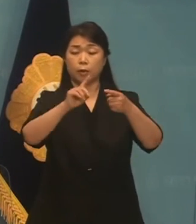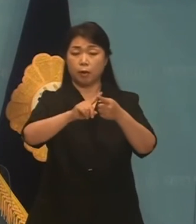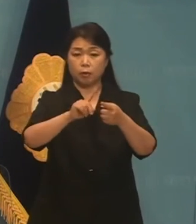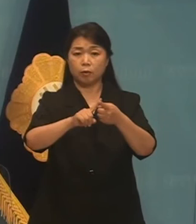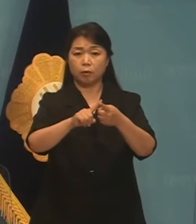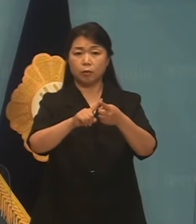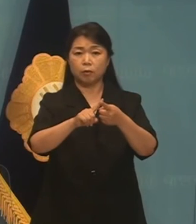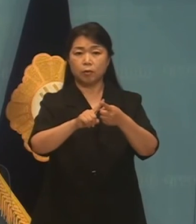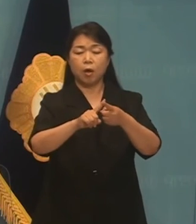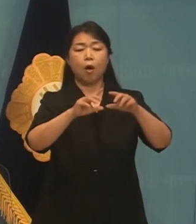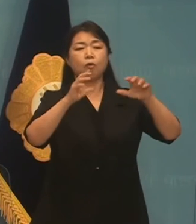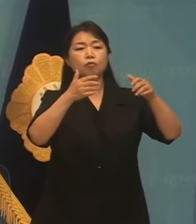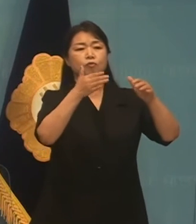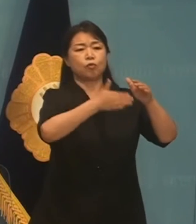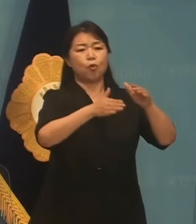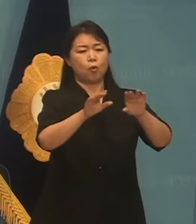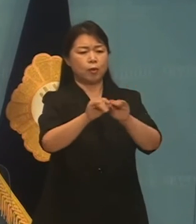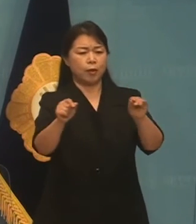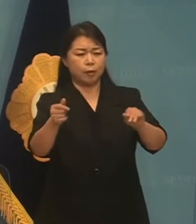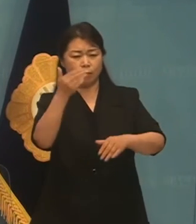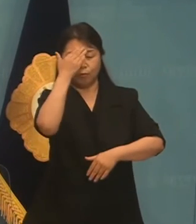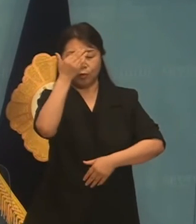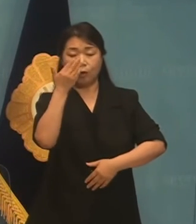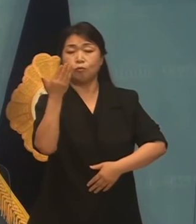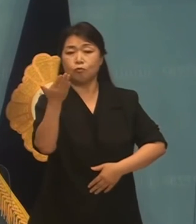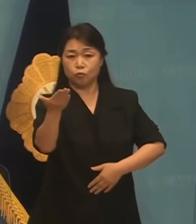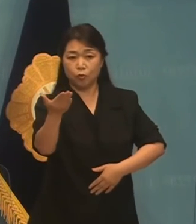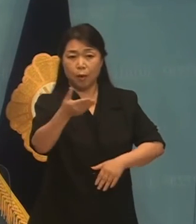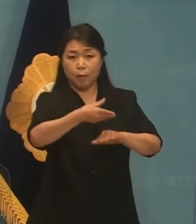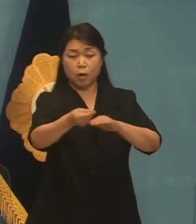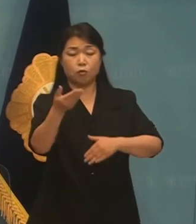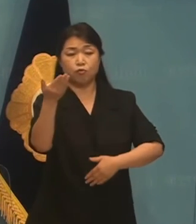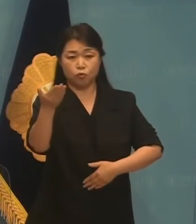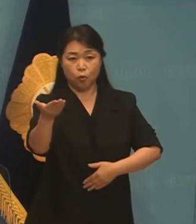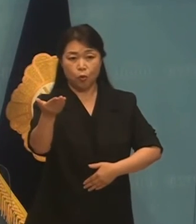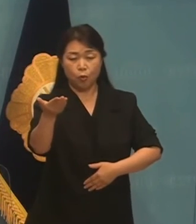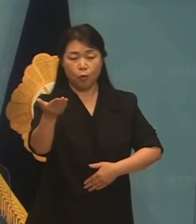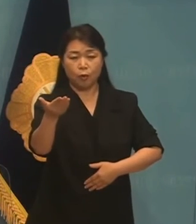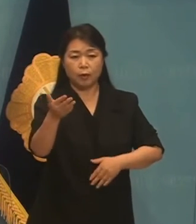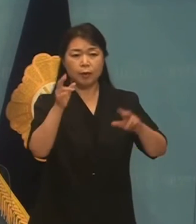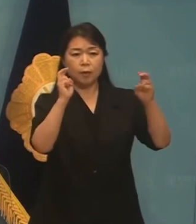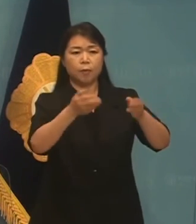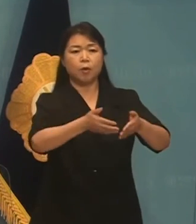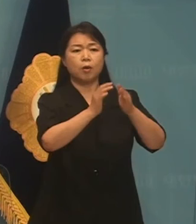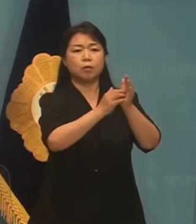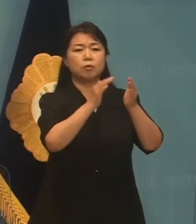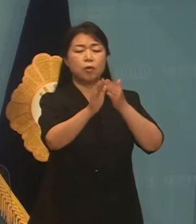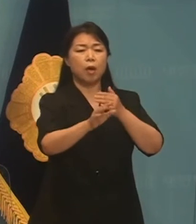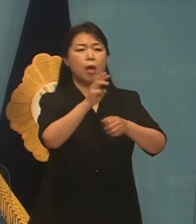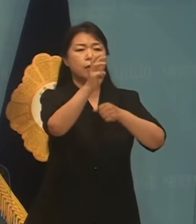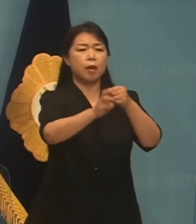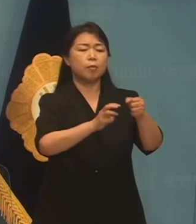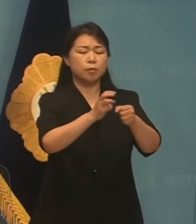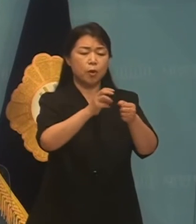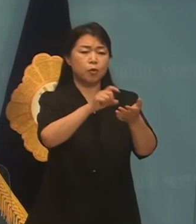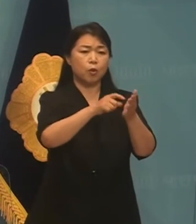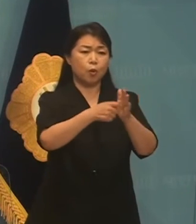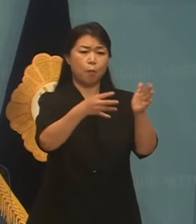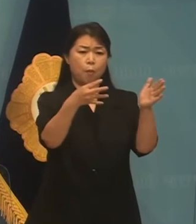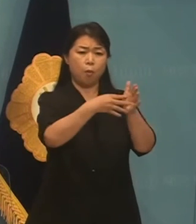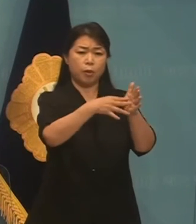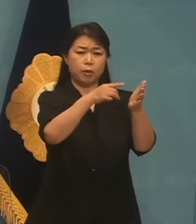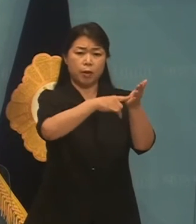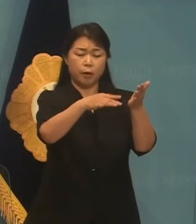대해서는 국공유지를 무상으로 대여해서 기업 설립 후 30년